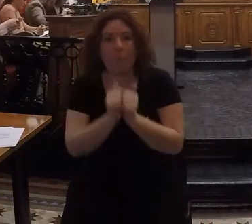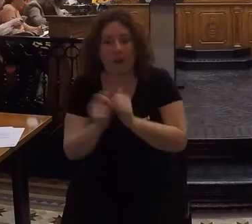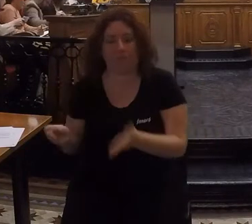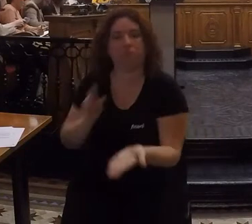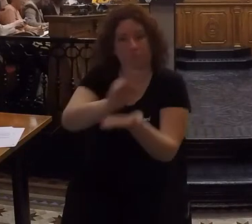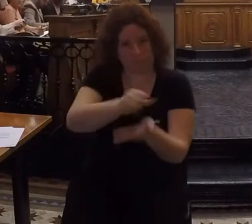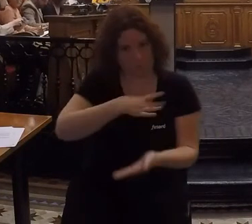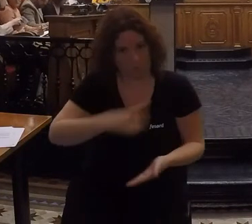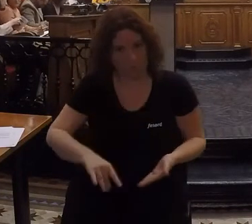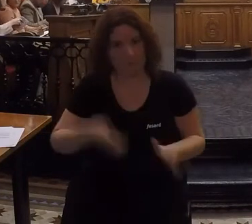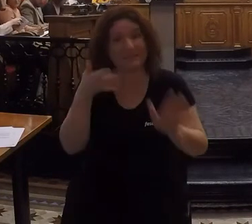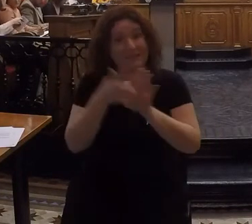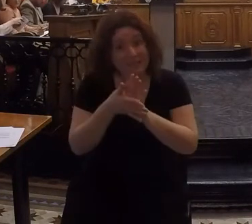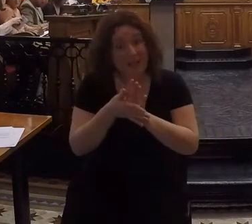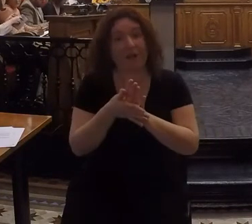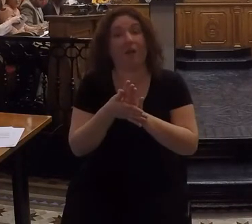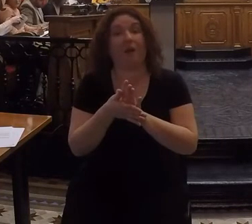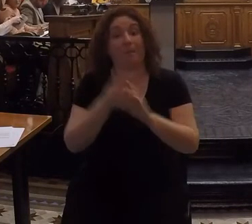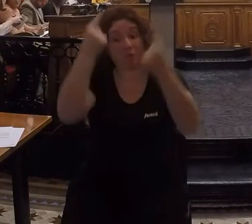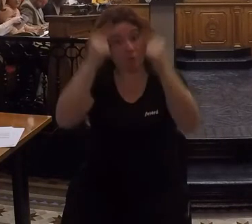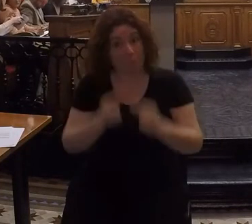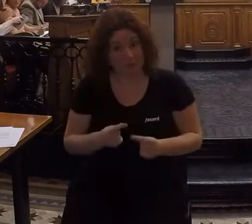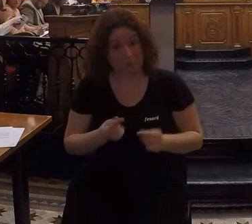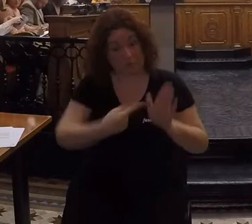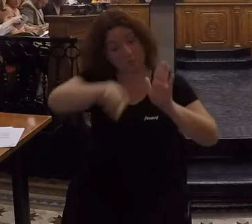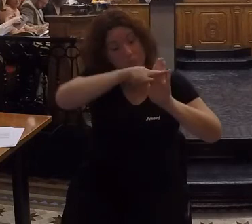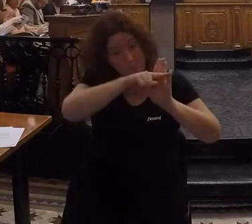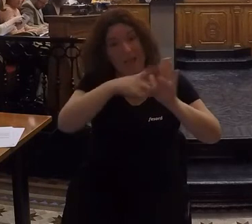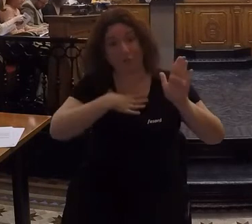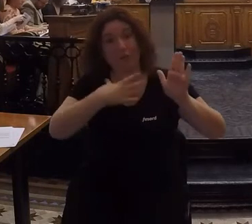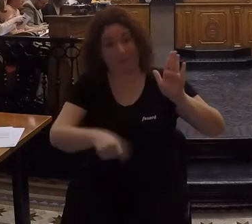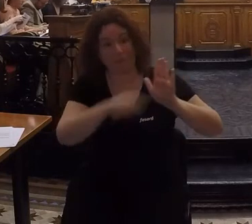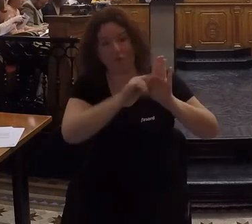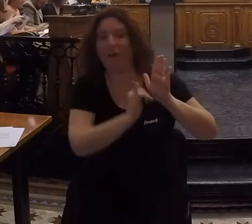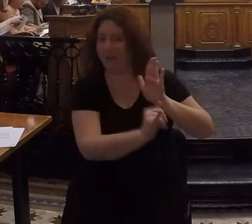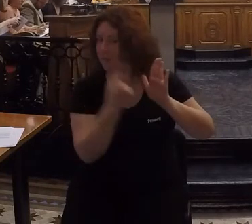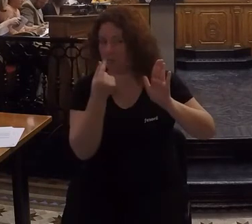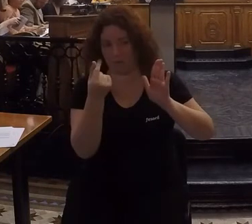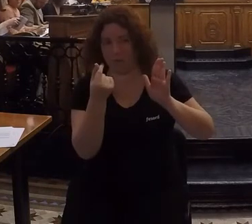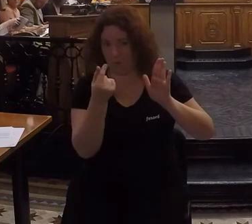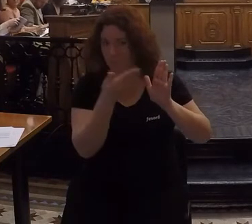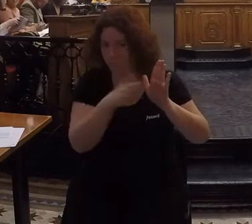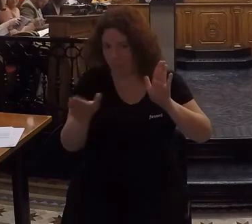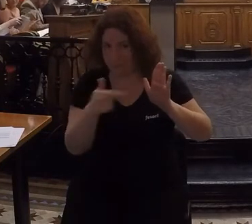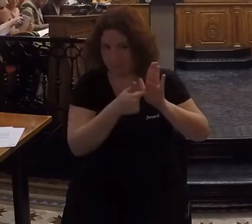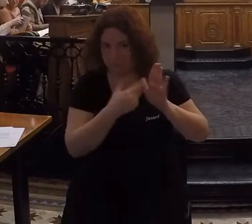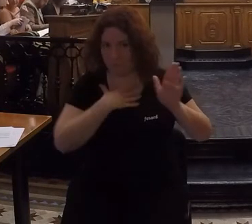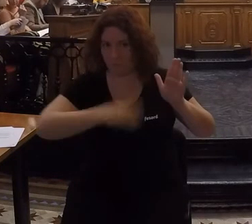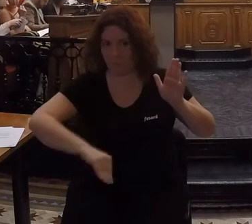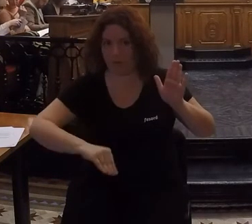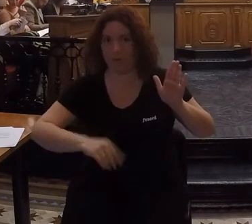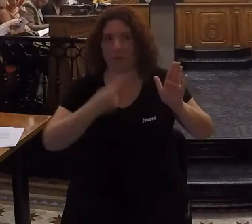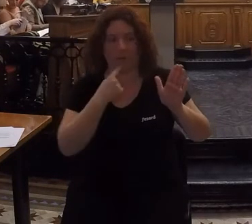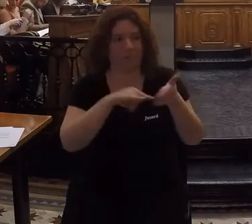suficiente en el presupuesto de 2017, hay actuaciones, de hecho, que se realizarán sí o sí,